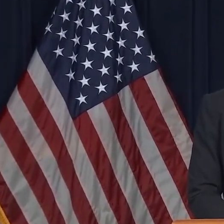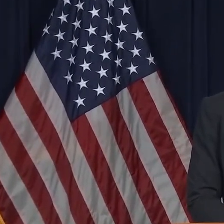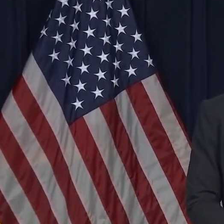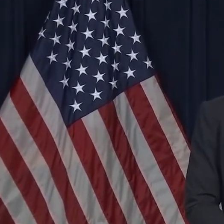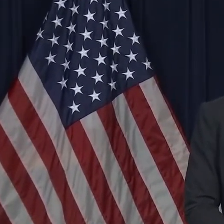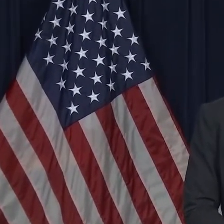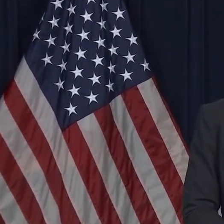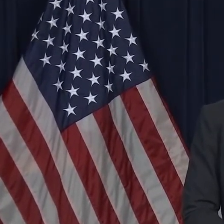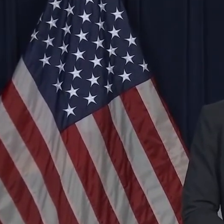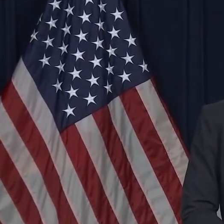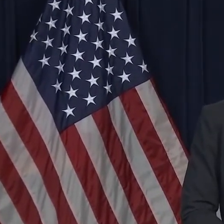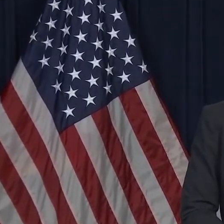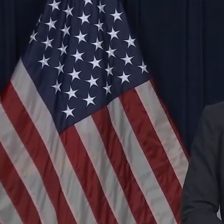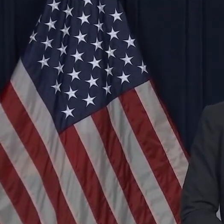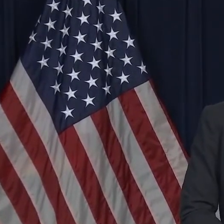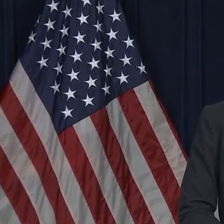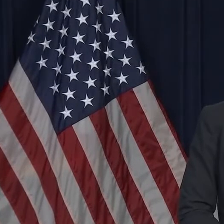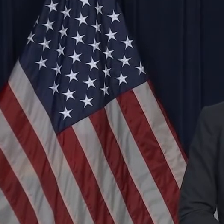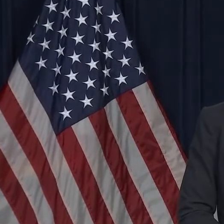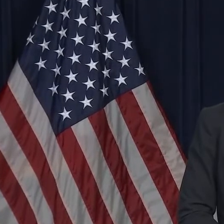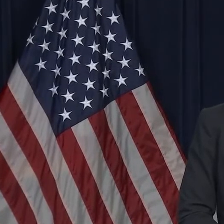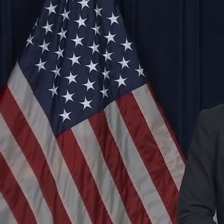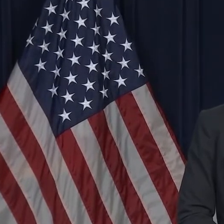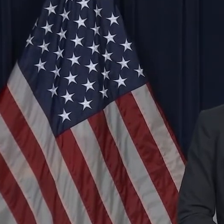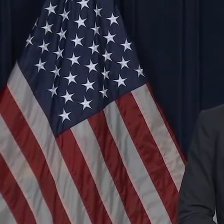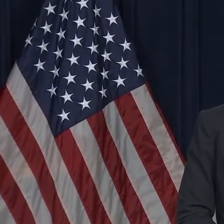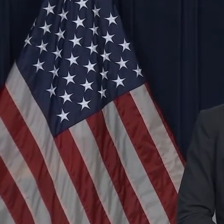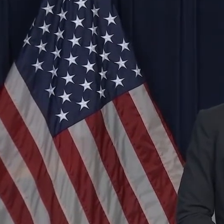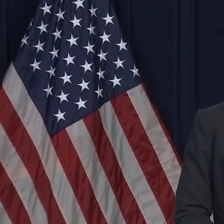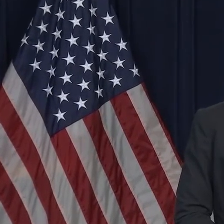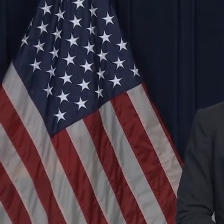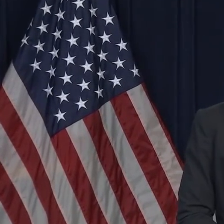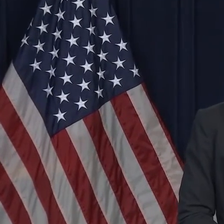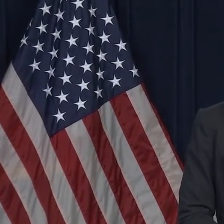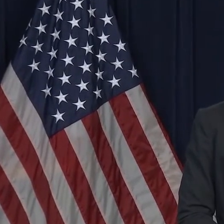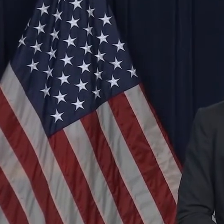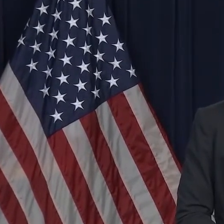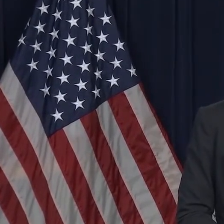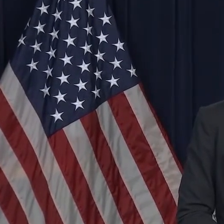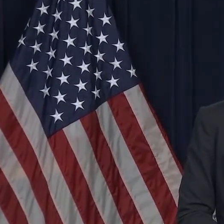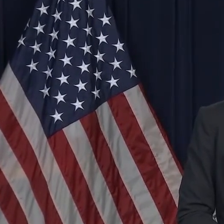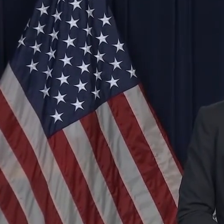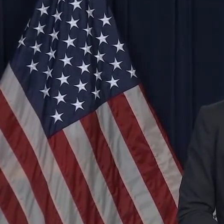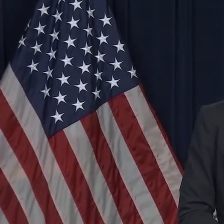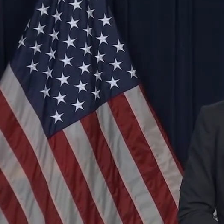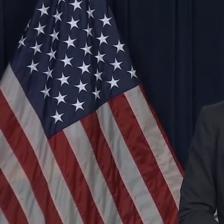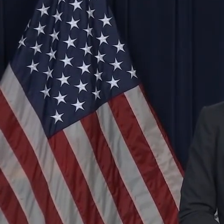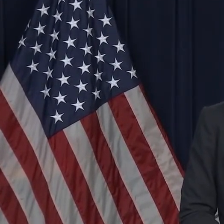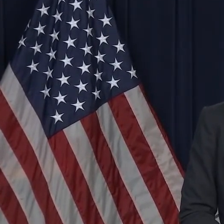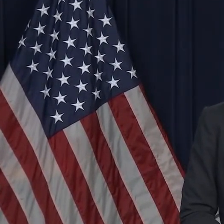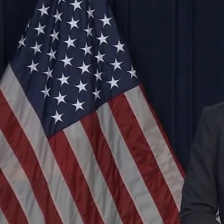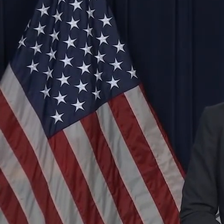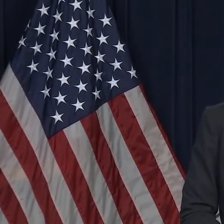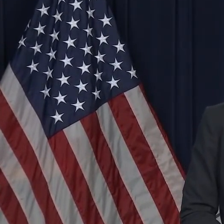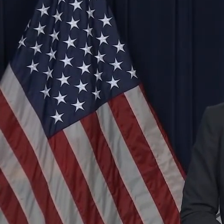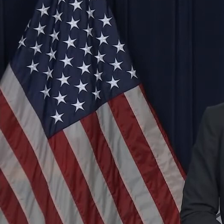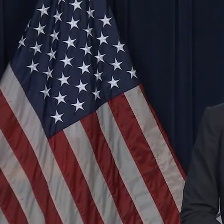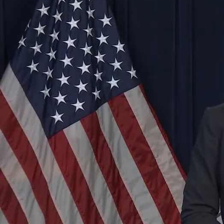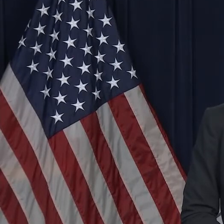8,691 nuevas personas diagnosticadas con COVID-19 para un total de más de